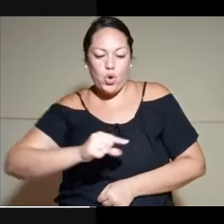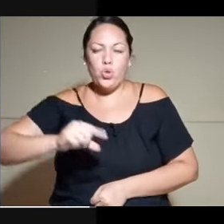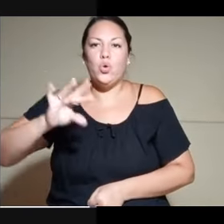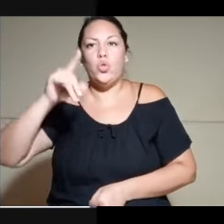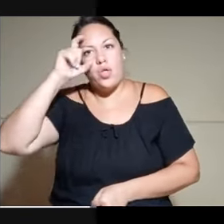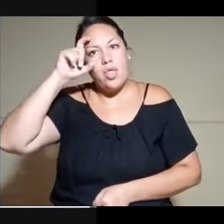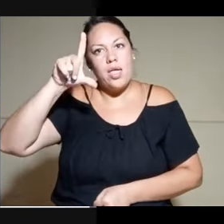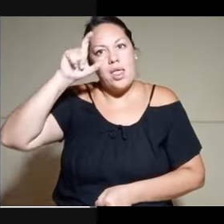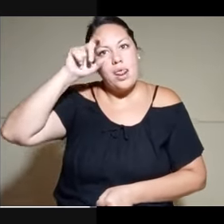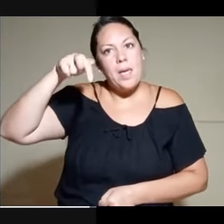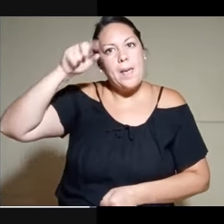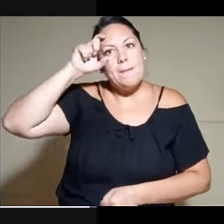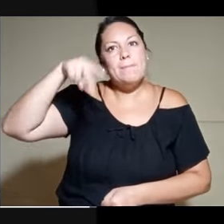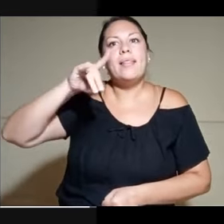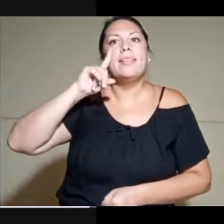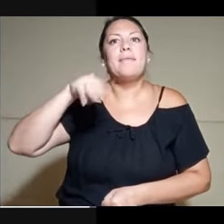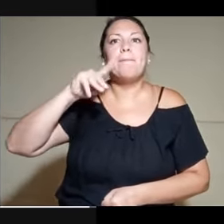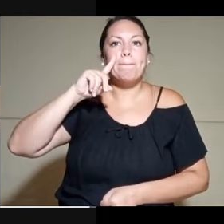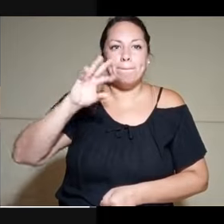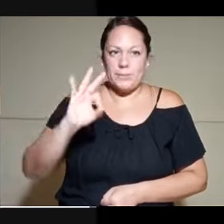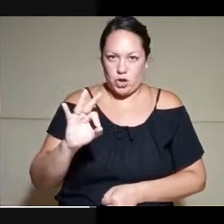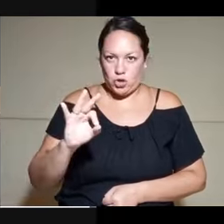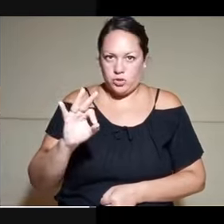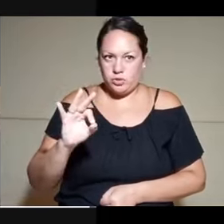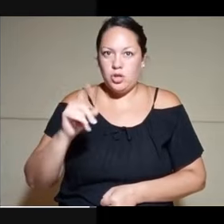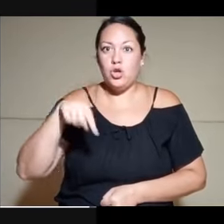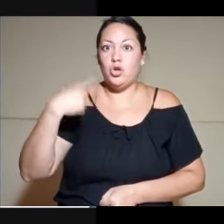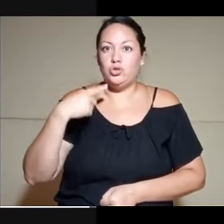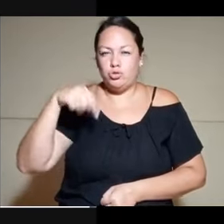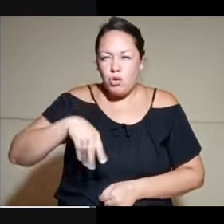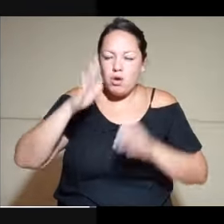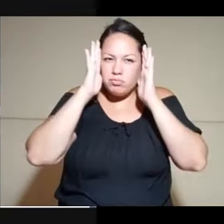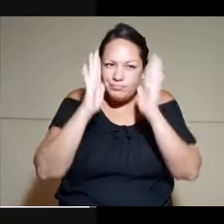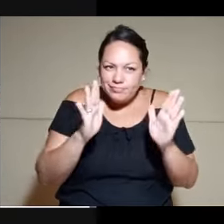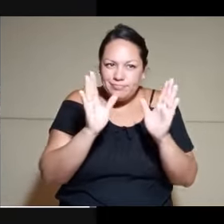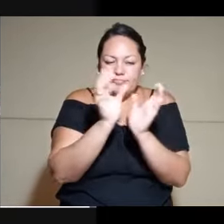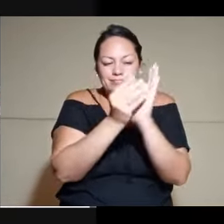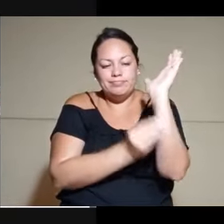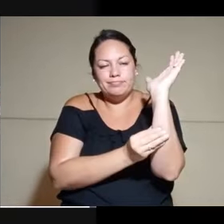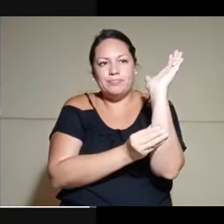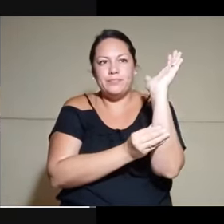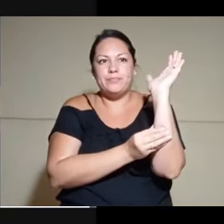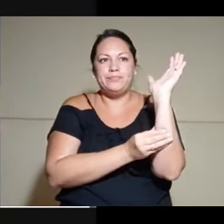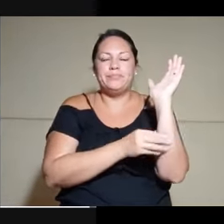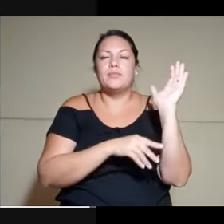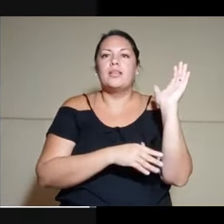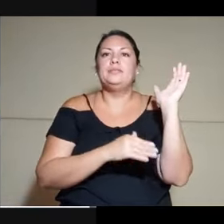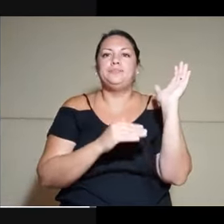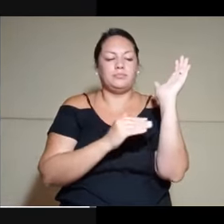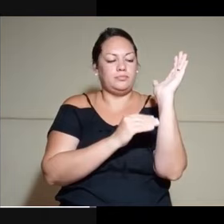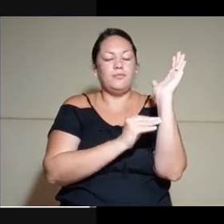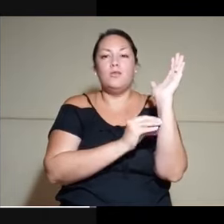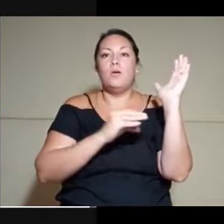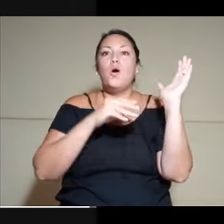sigue bajando por el conducto del epéndimo. ¿Sí o no? sí. Sí. Bien. Entonces